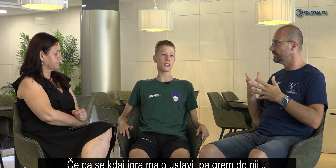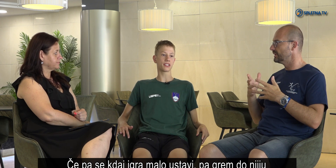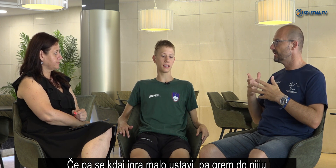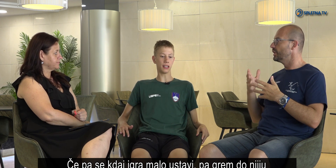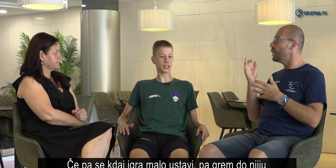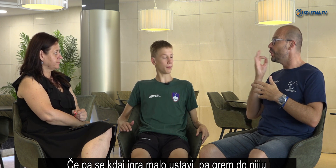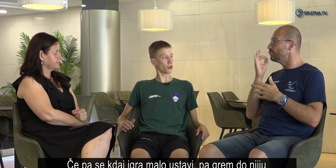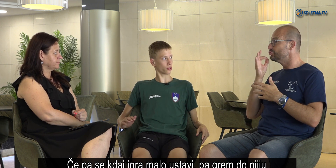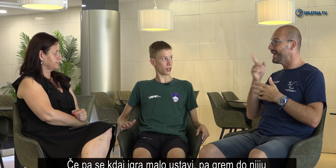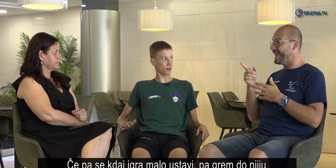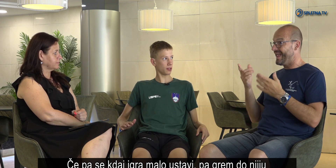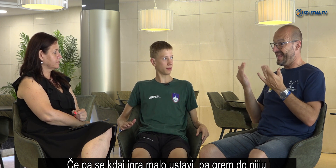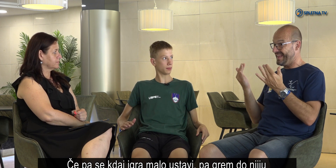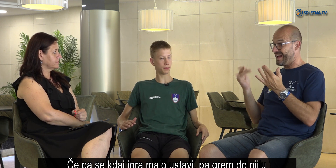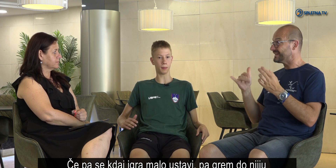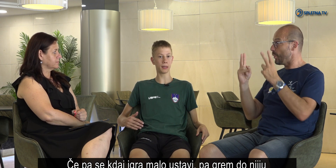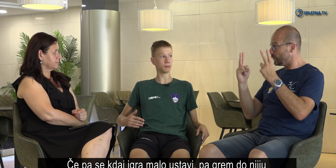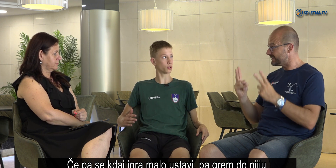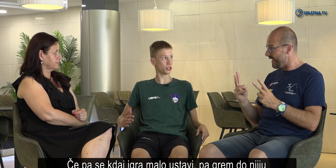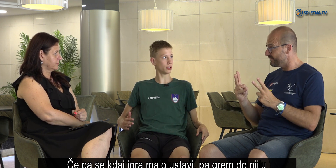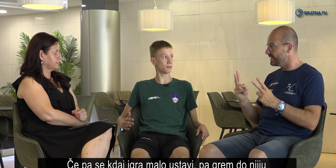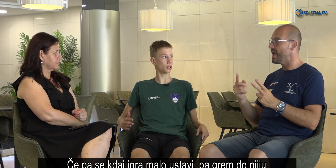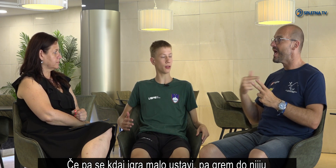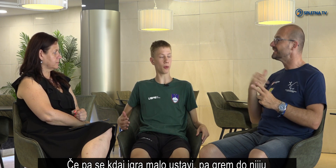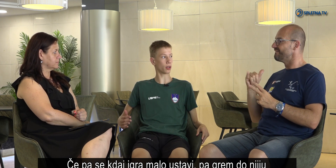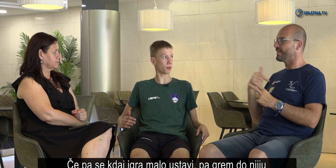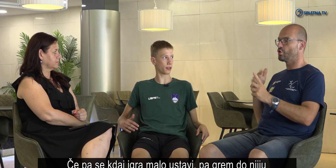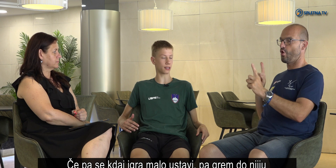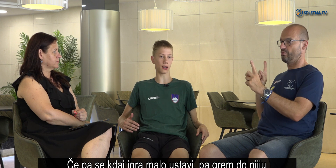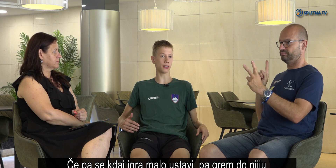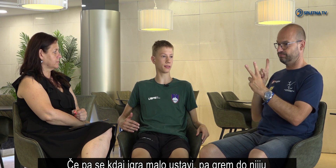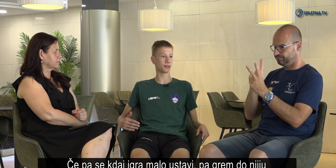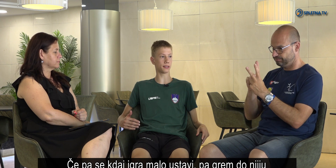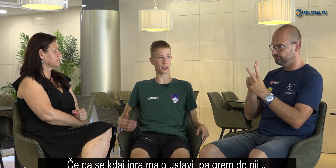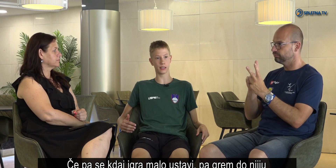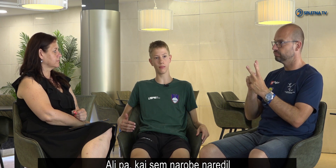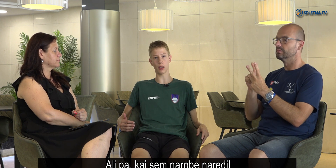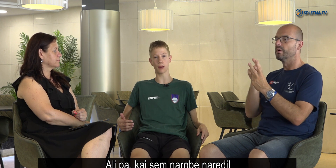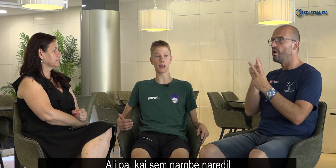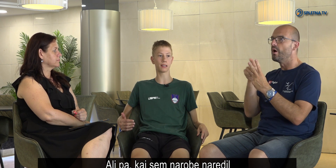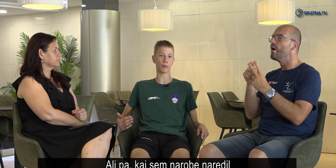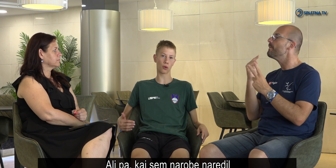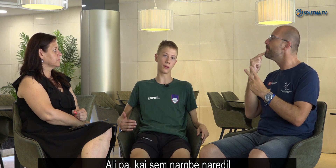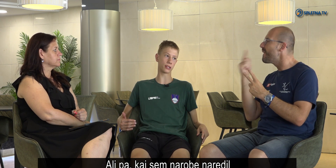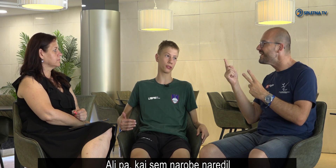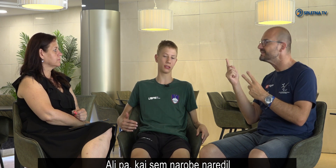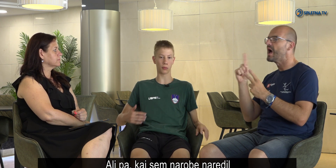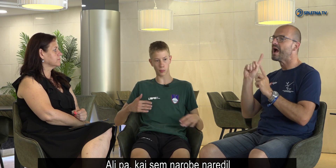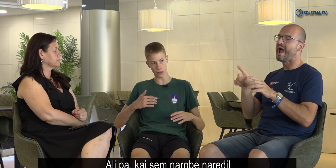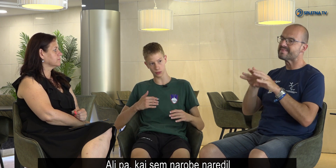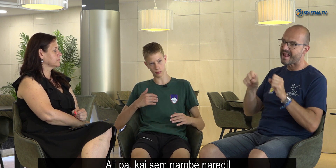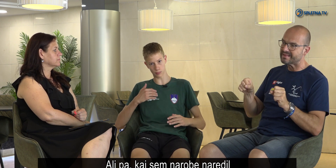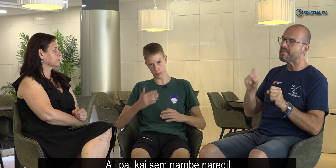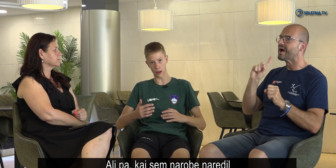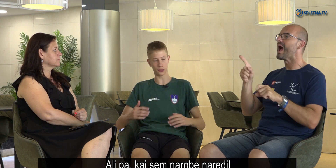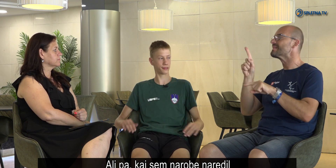Če pa se kdaj igra malo ustavi, pa pridem do njiju in mi ona poveta, kaj naj naredim ali pa kaj sem narobe naredil in da bom